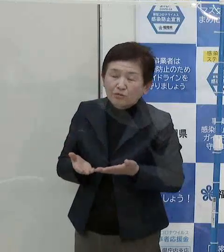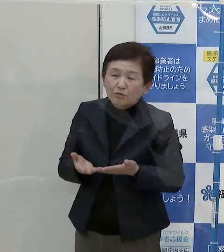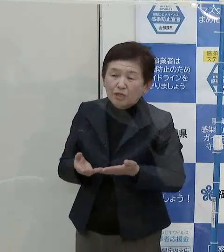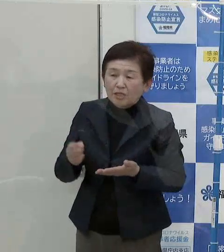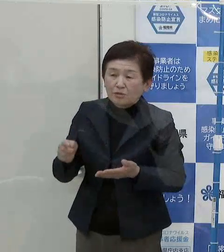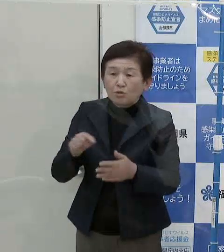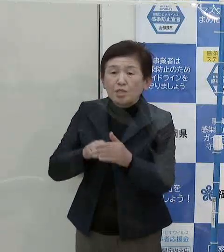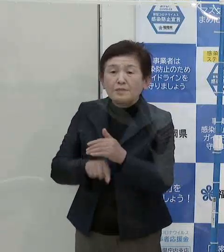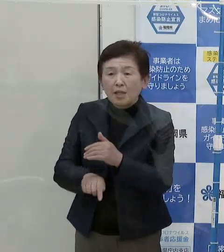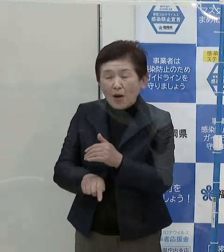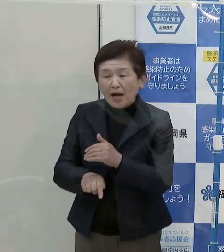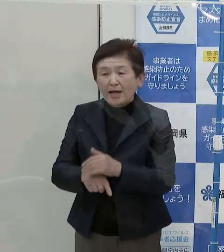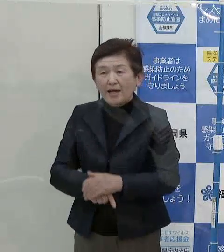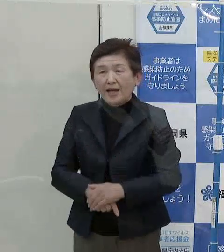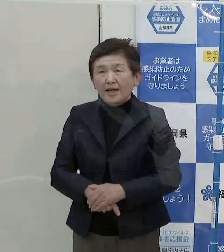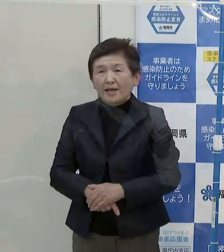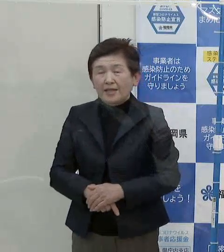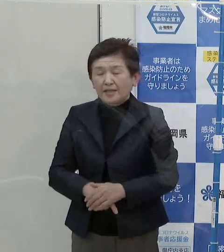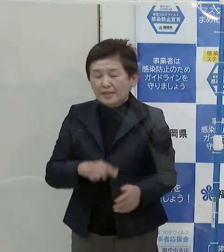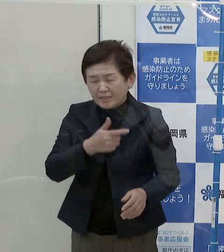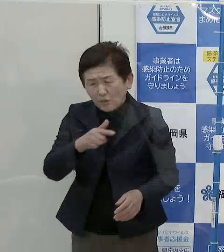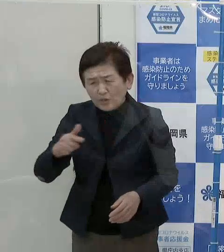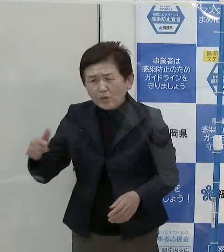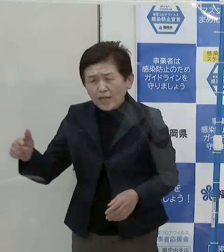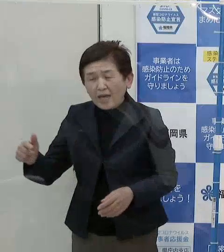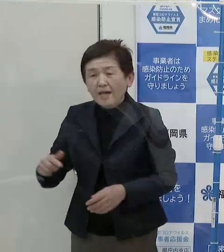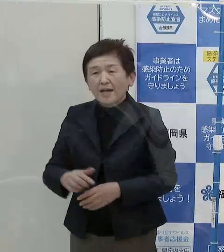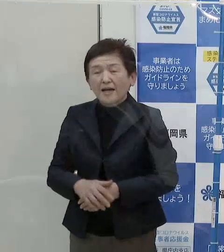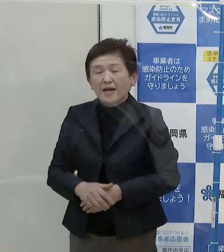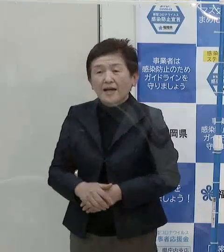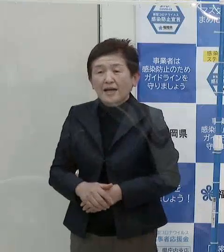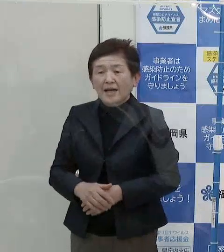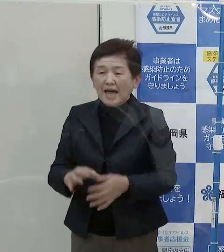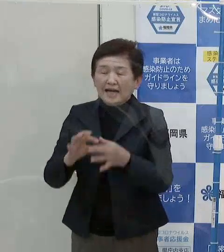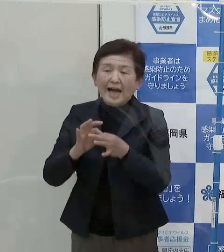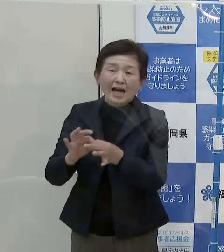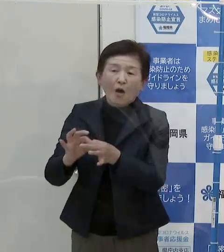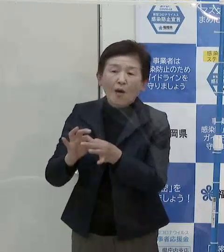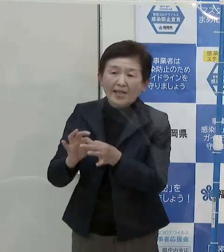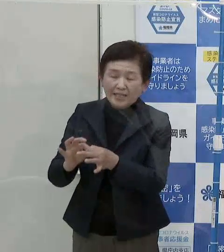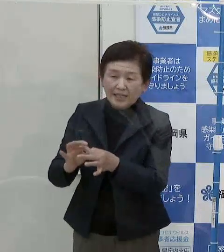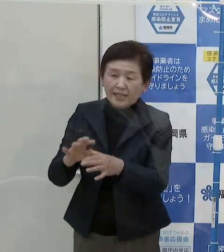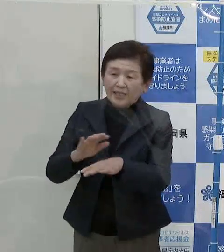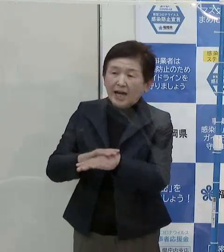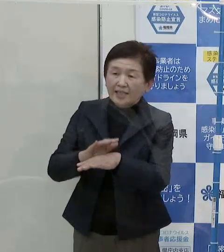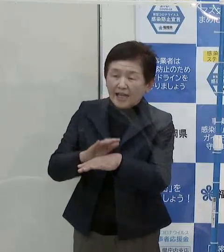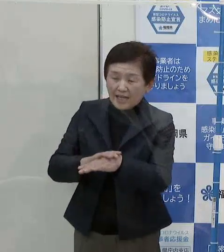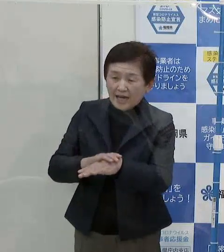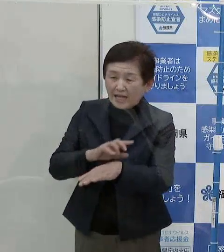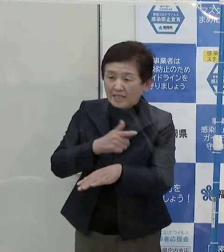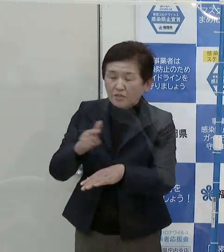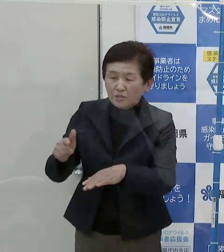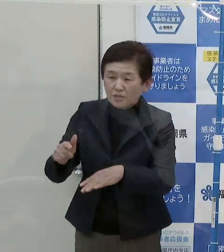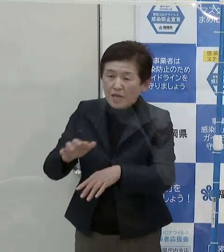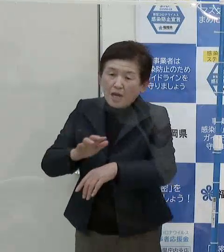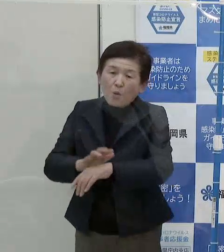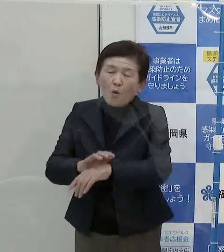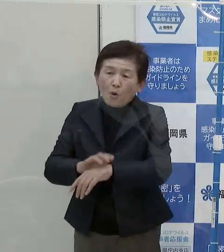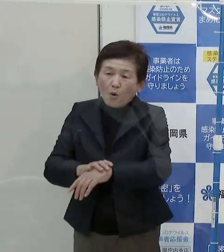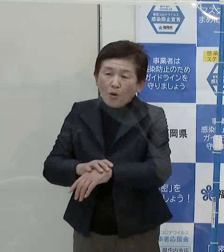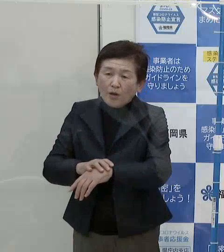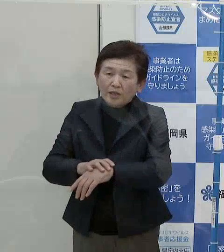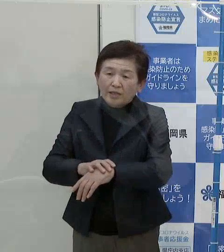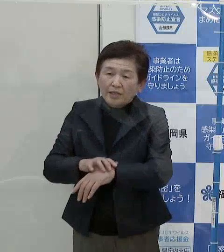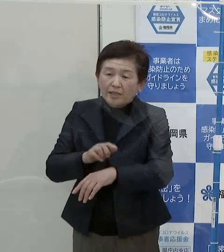だからそういう意味ではこのいろんな関わり方、いろんな手段、いろんなルート